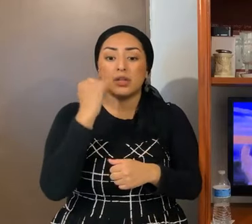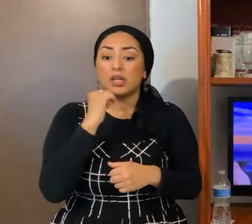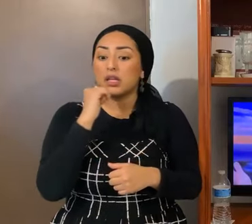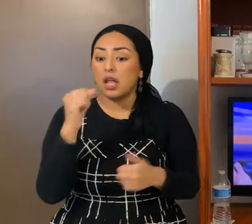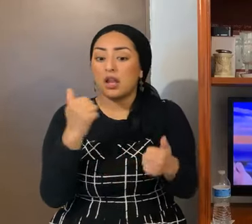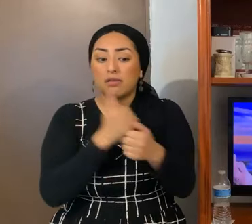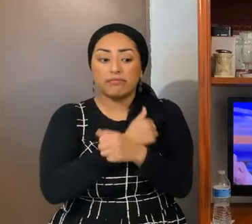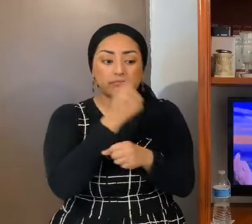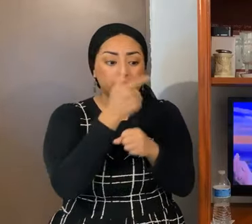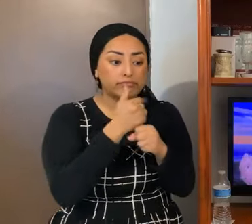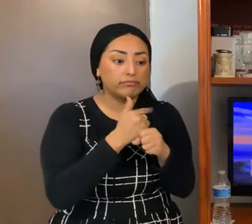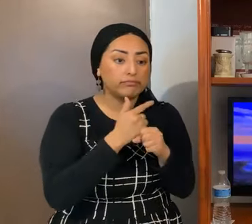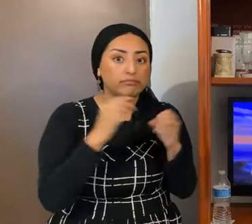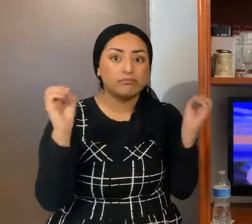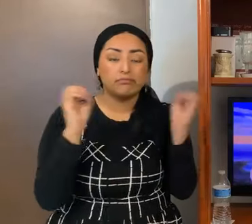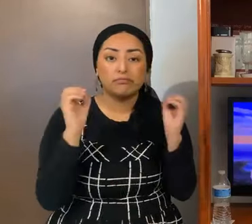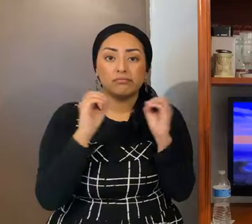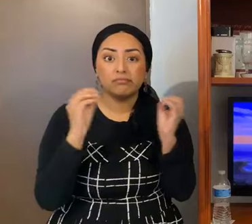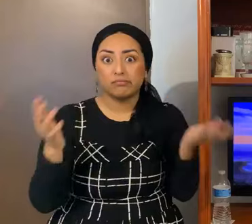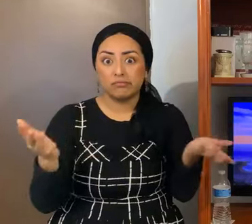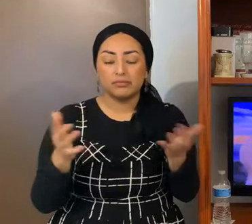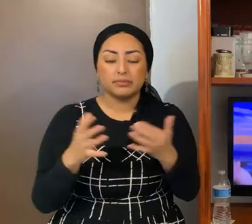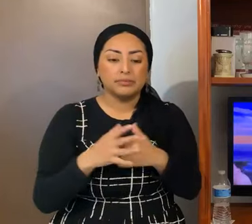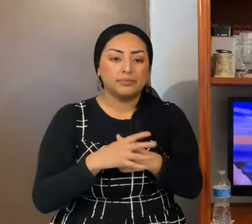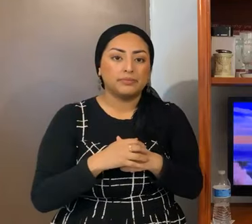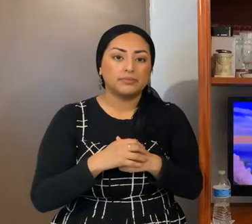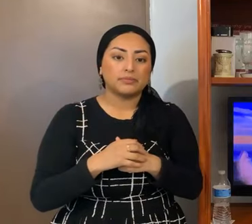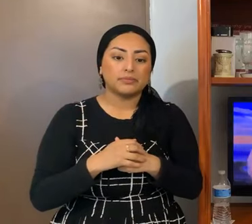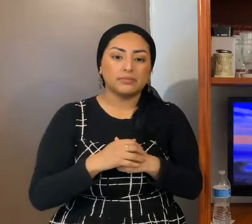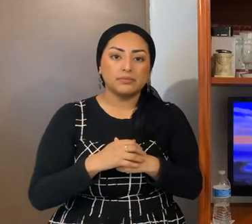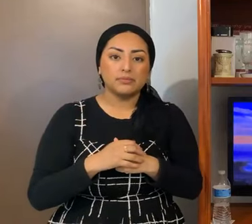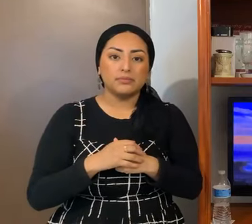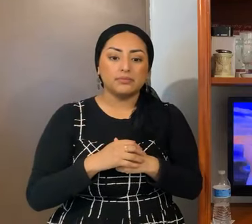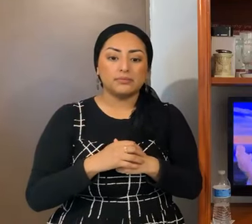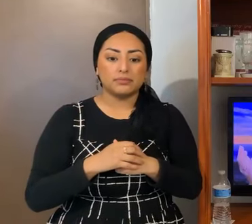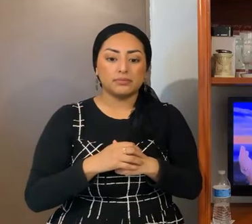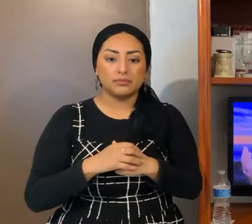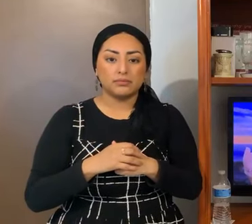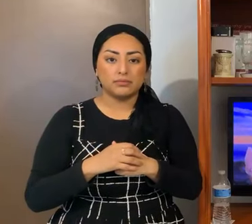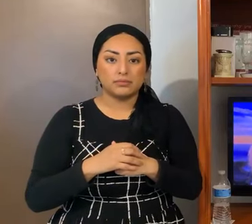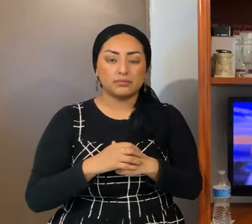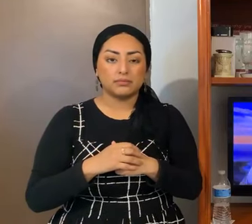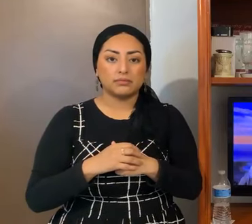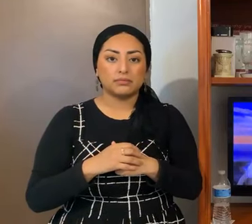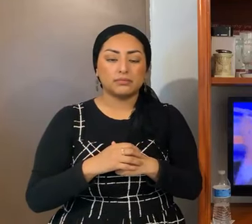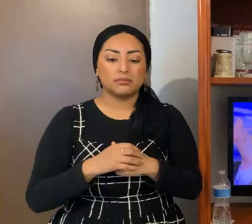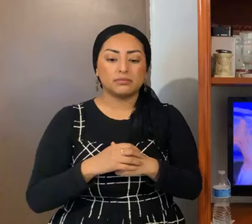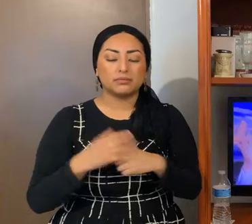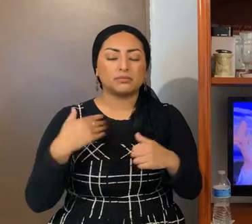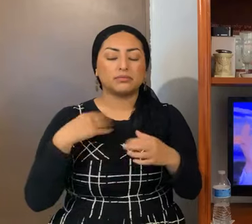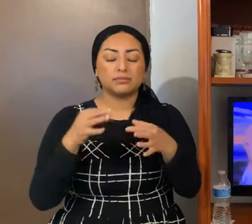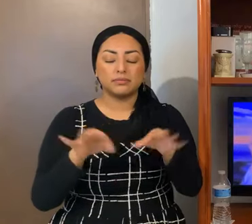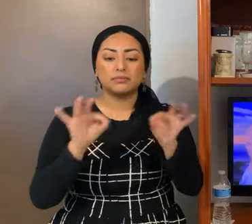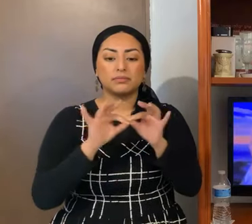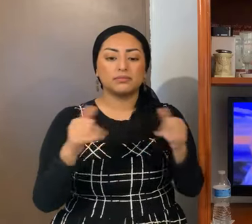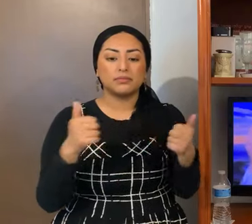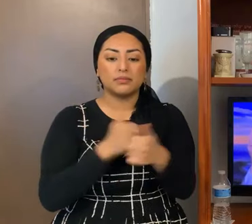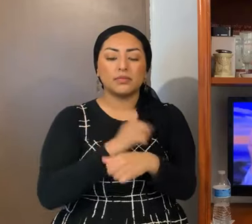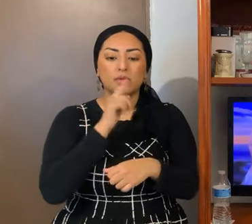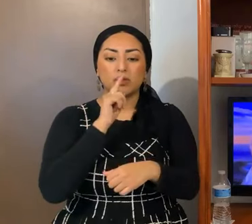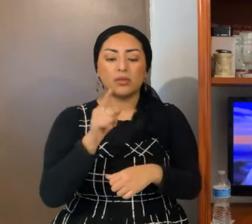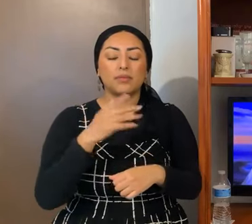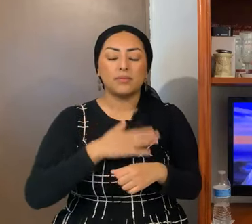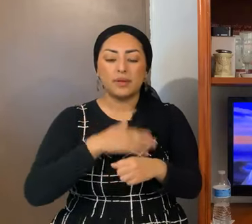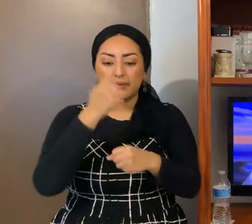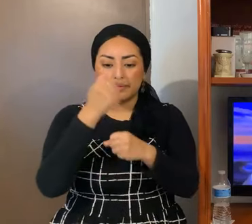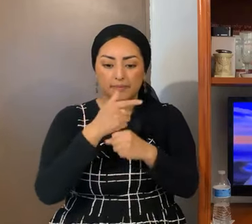si no doy algo a mis hermanos, no me refiero a dinero, si no les sirvo, si no les amo con un amor sincero. Eso